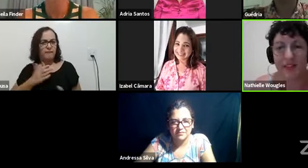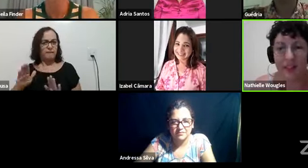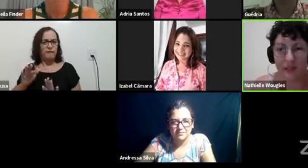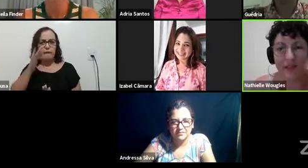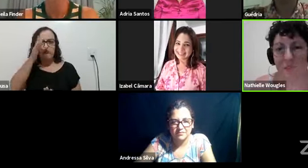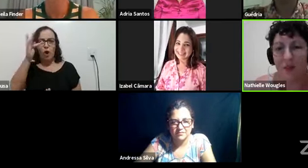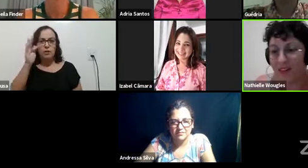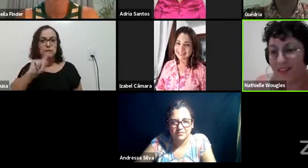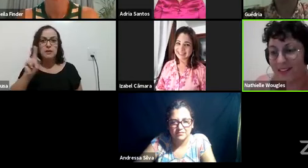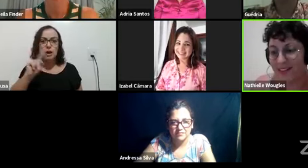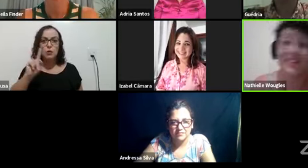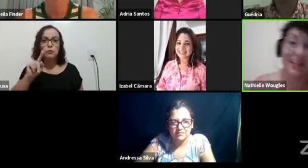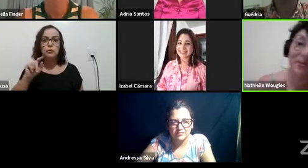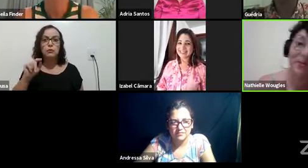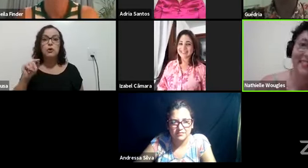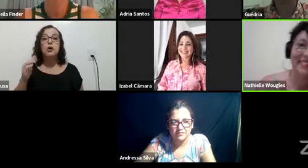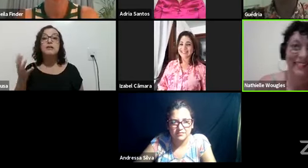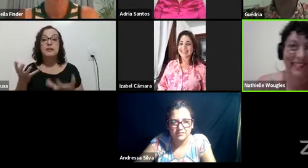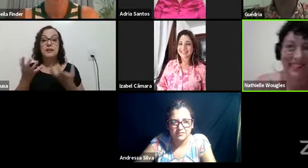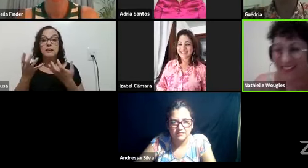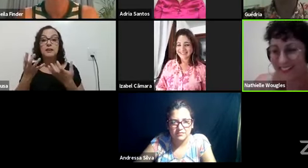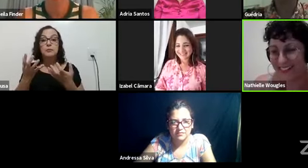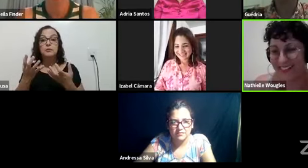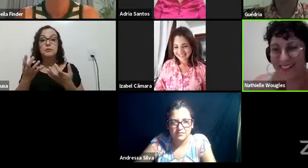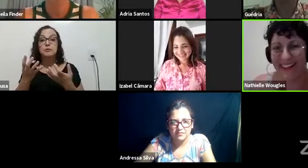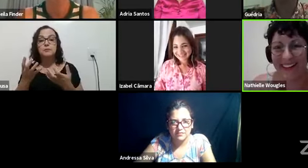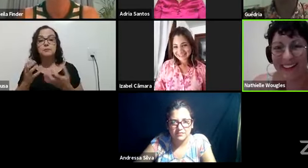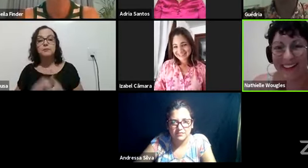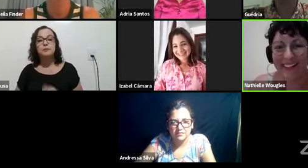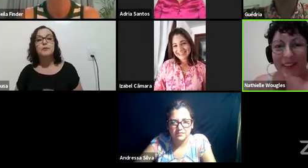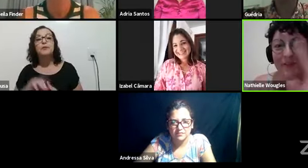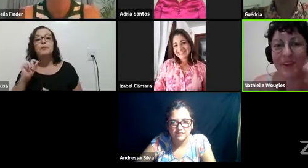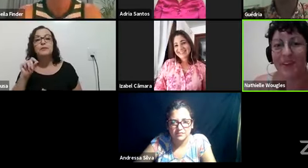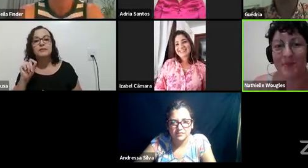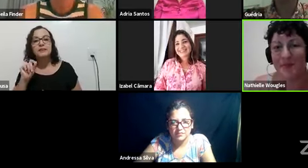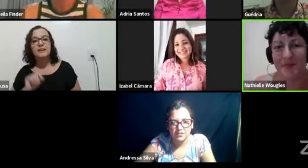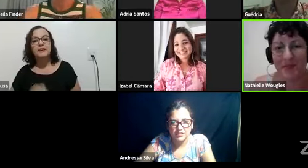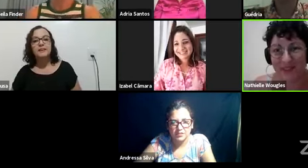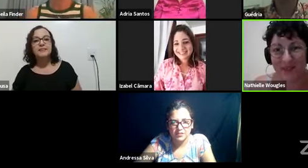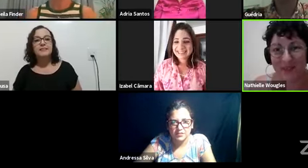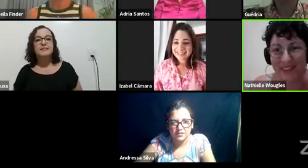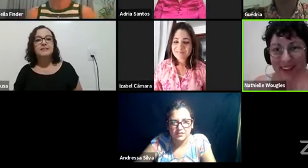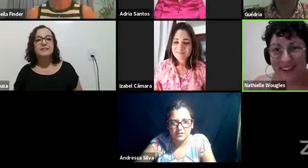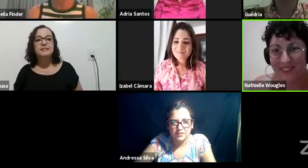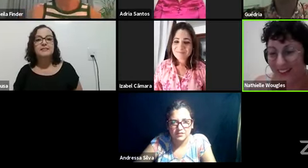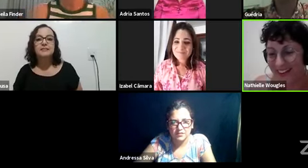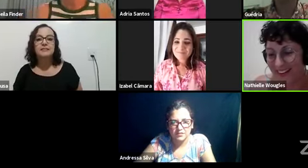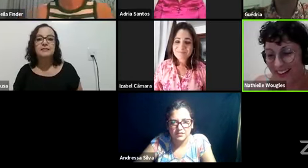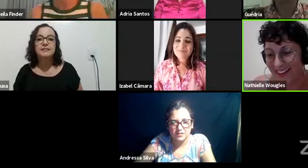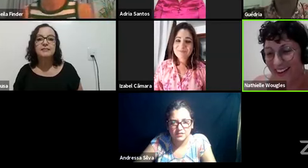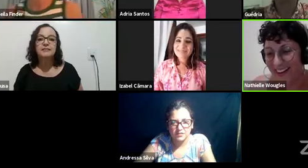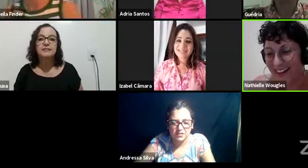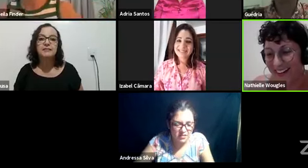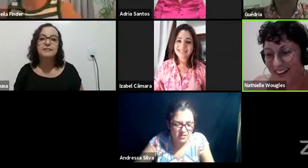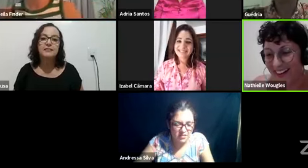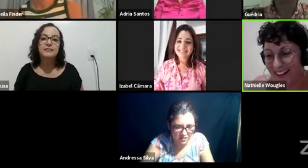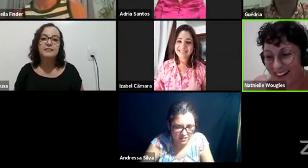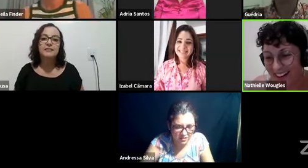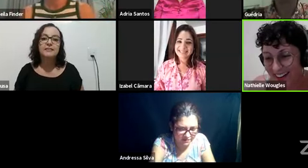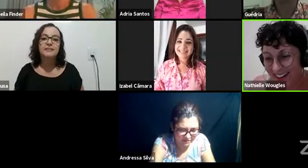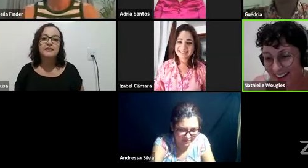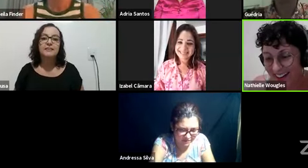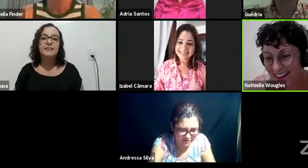quem, o presidente, vai embora, quer dizer, eu quero, né? Eu não quero flor, não. Por mim, pode ser o Bolsonaro ir embora.